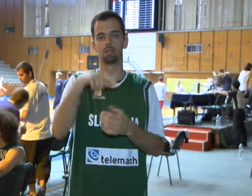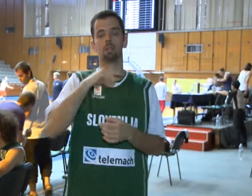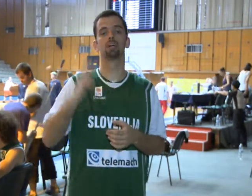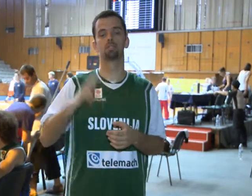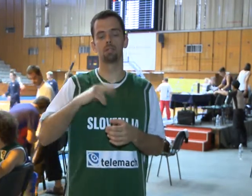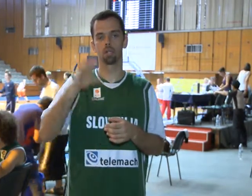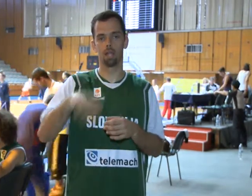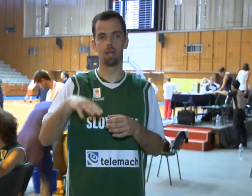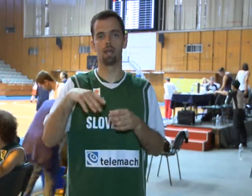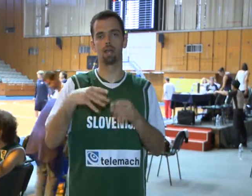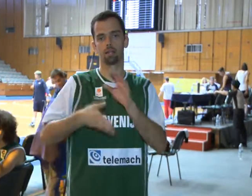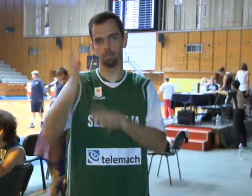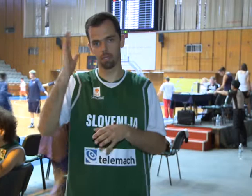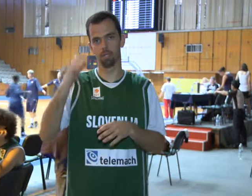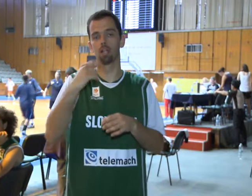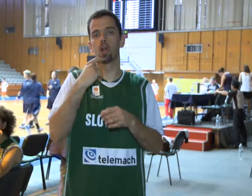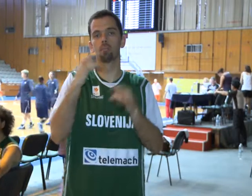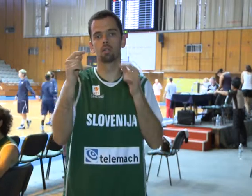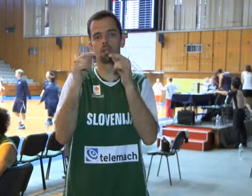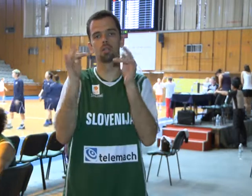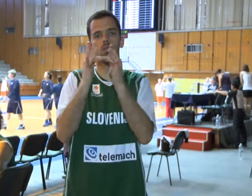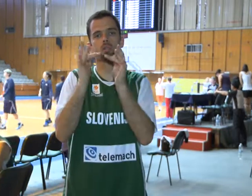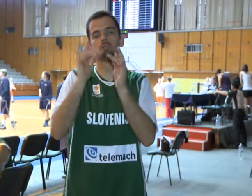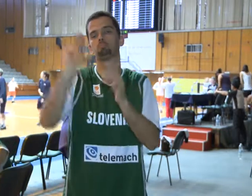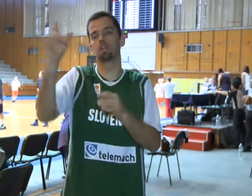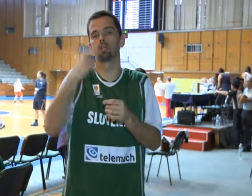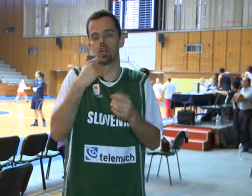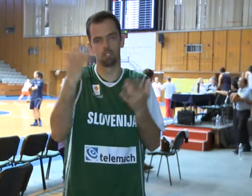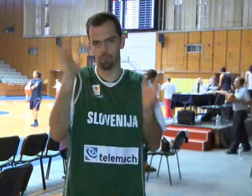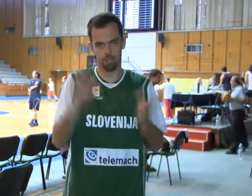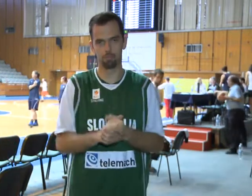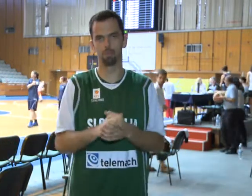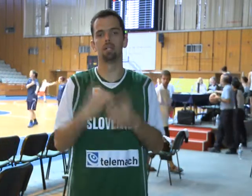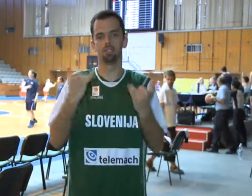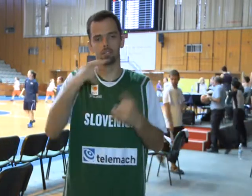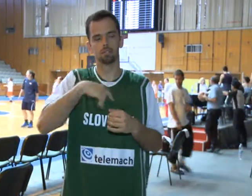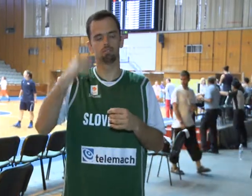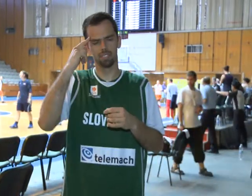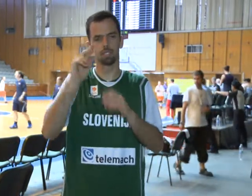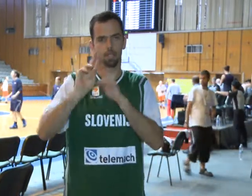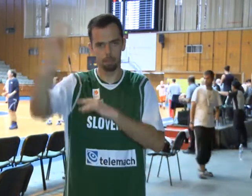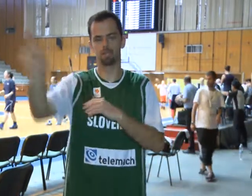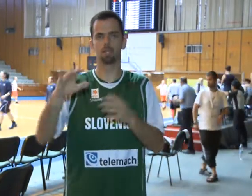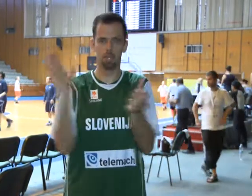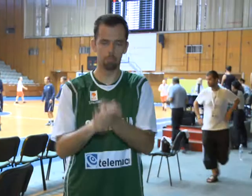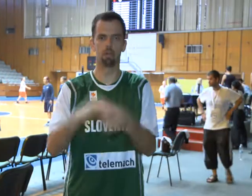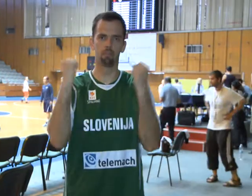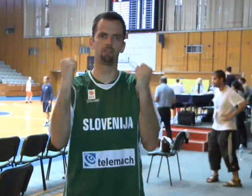podcenjevali, pa vendarle pričakovali smo gladko zmago, to smo tudi dosegli in sedaj čakamo našega nasprotnika v četrtfinalu. Naše misli so